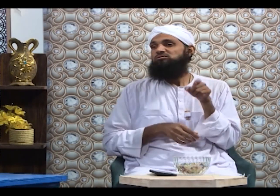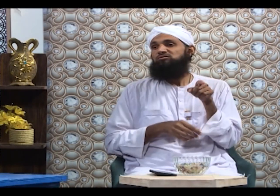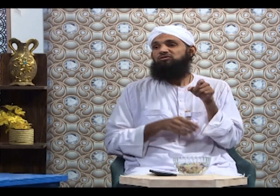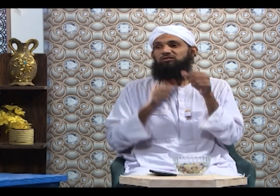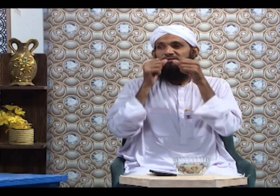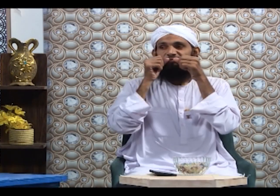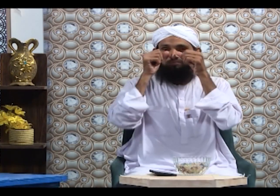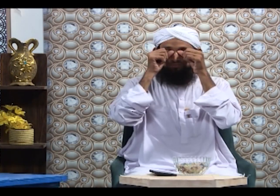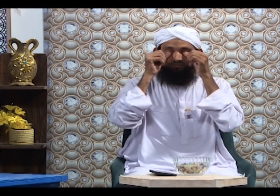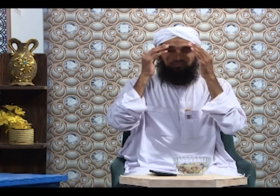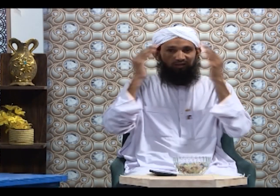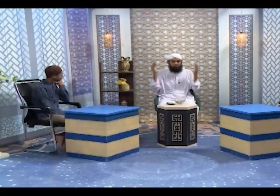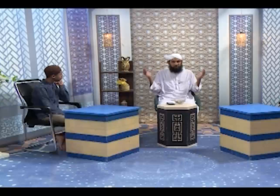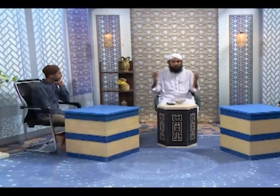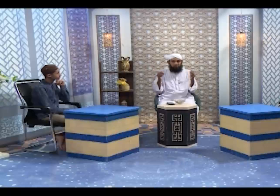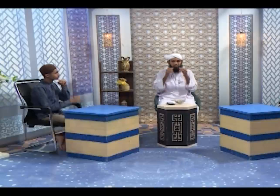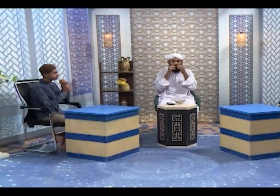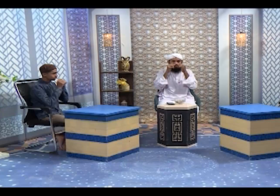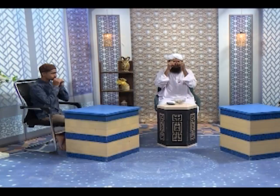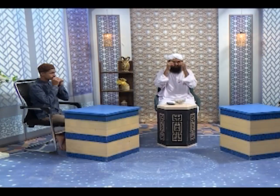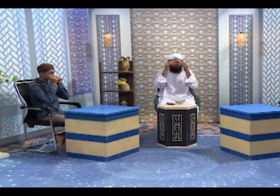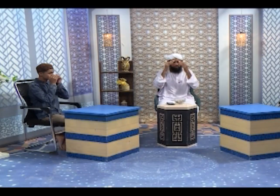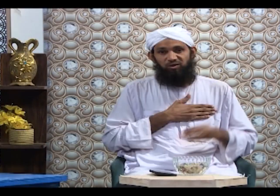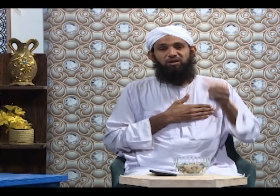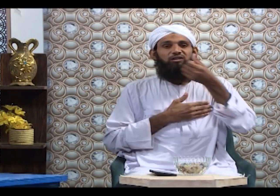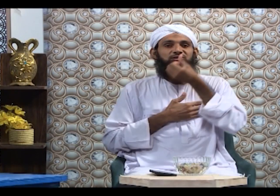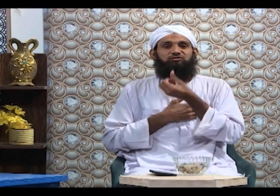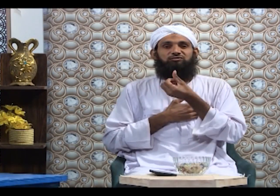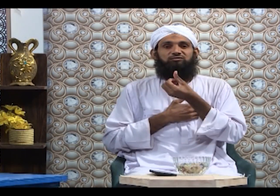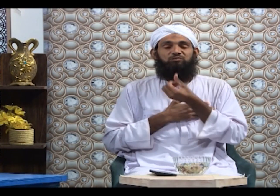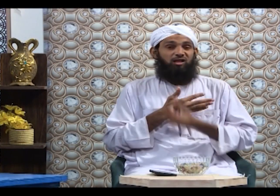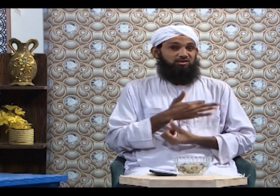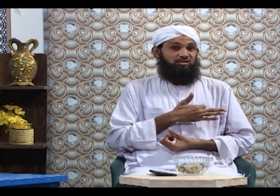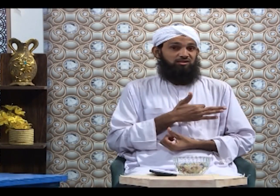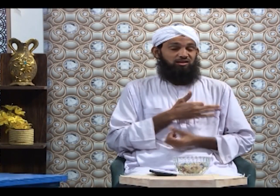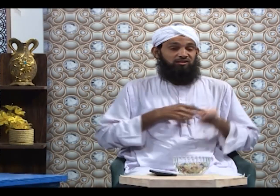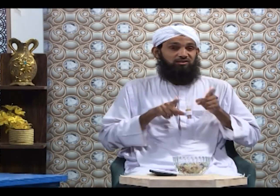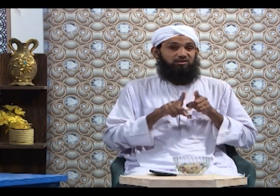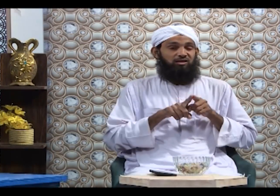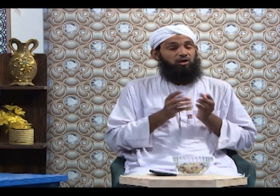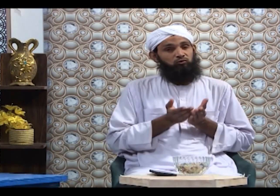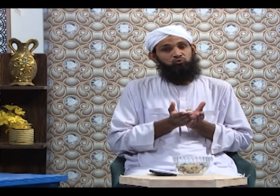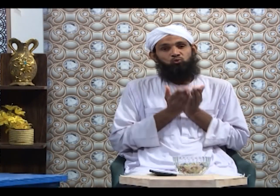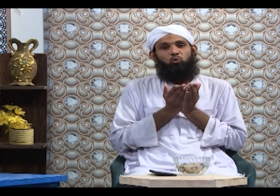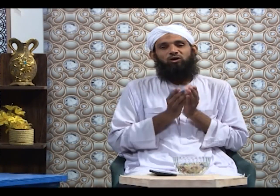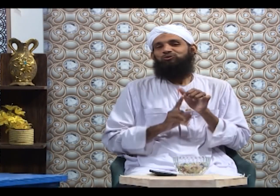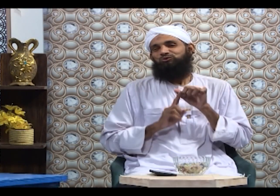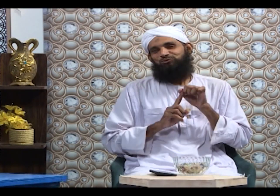صلی اللہ علی محمد صلی اللہ علیہ وسلم۔ دل سوزی سے دعا کیجیے۔ پیارے اسلامی بھائیوں، اولاد